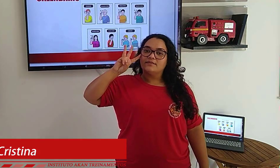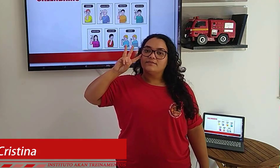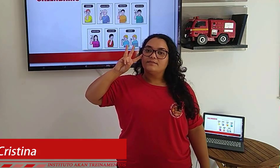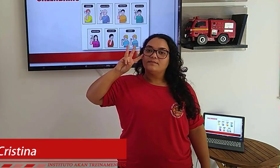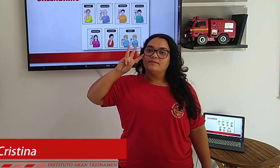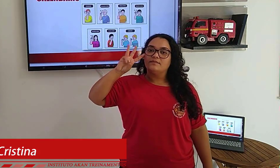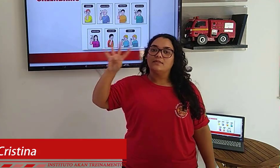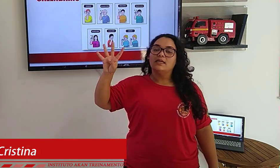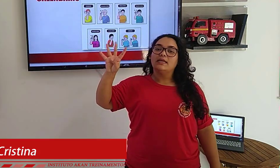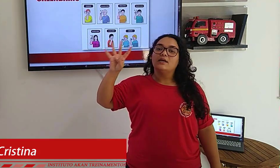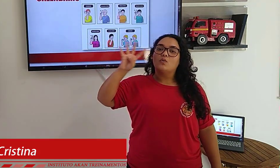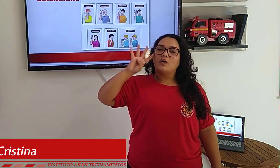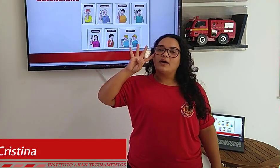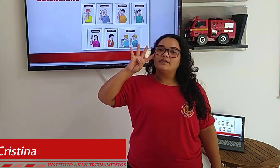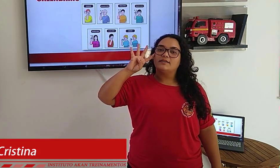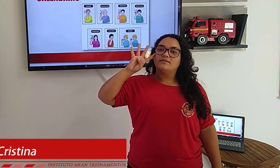terça, quarta,